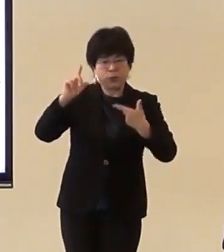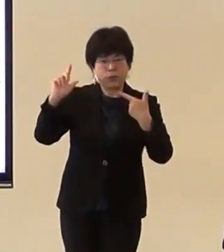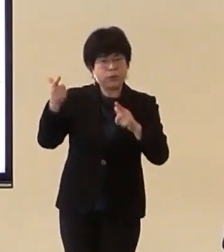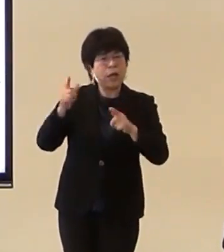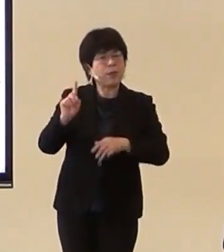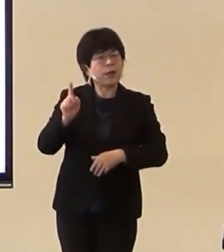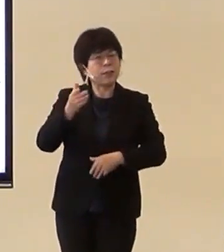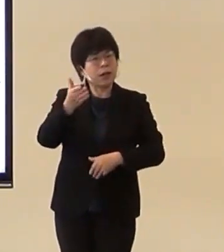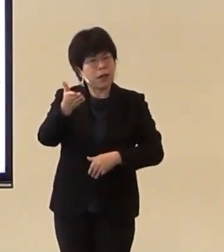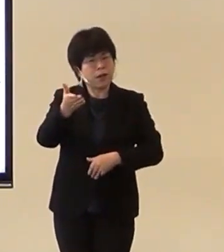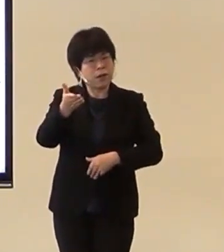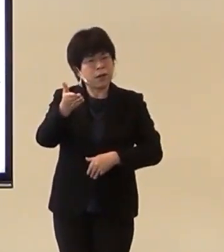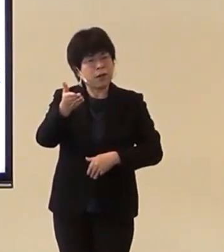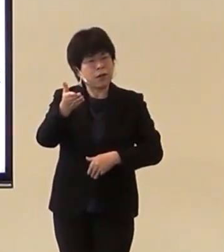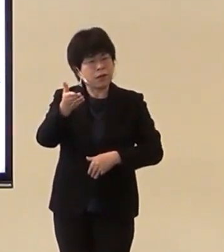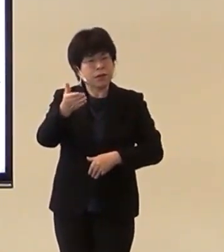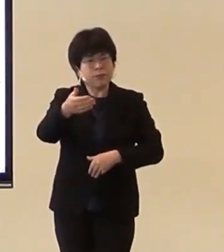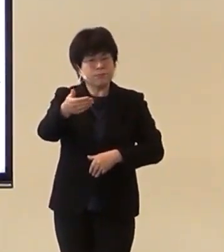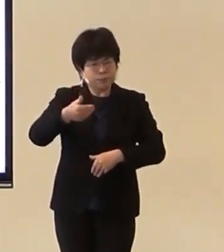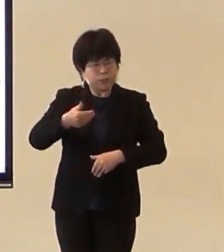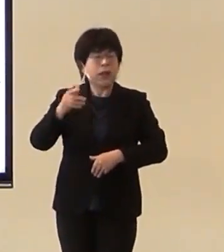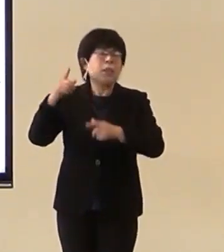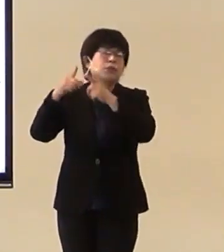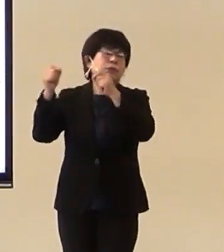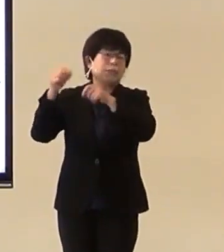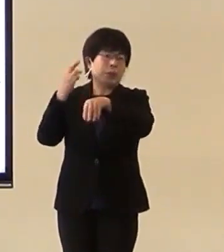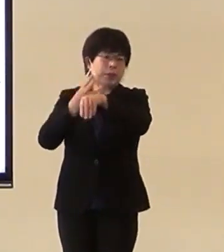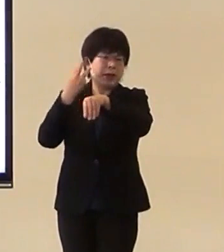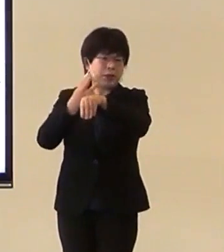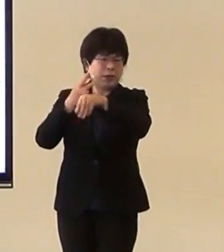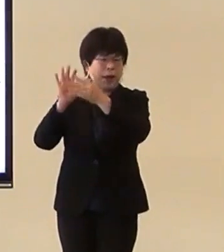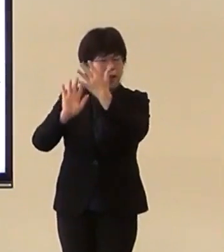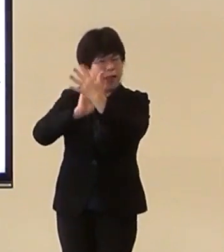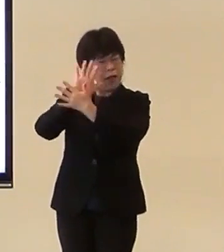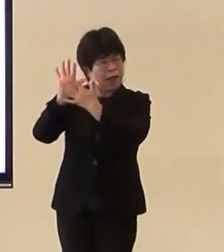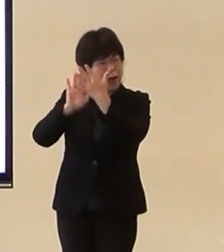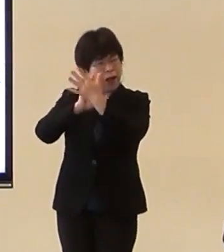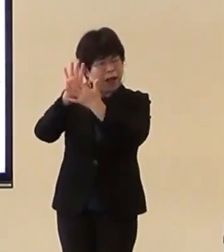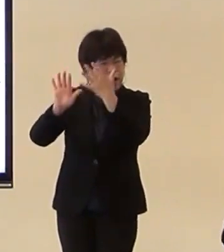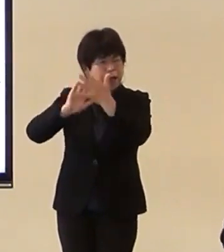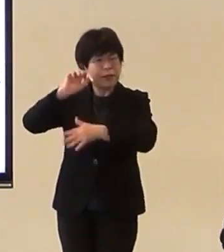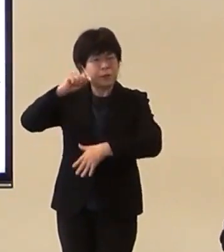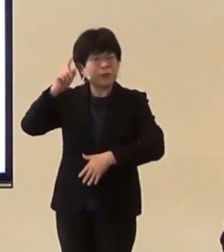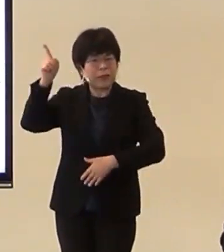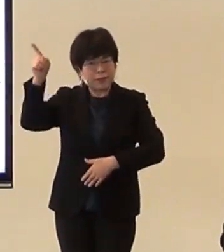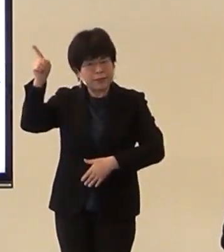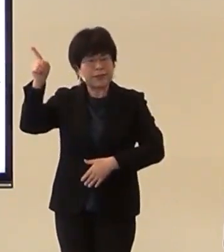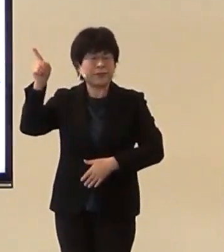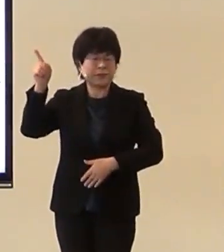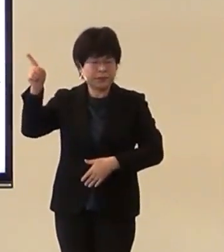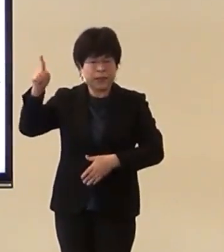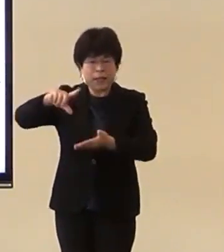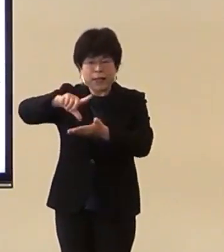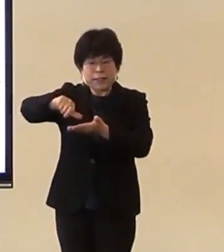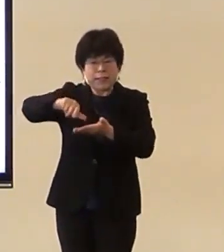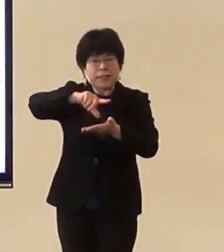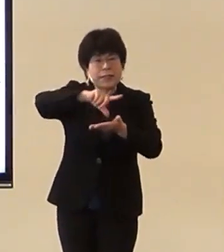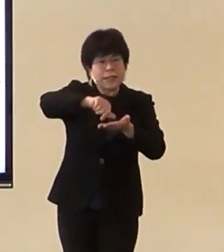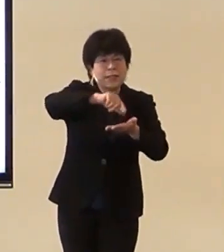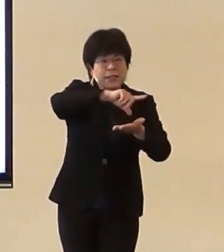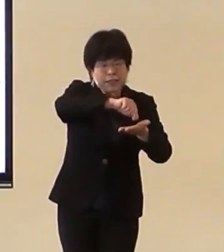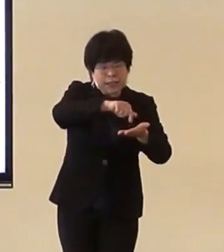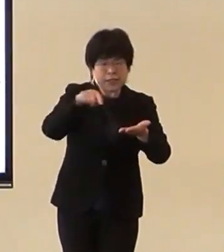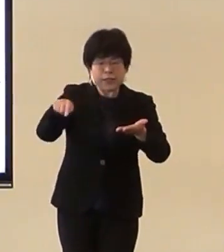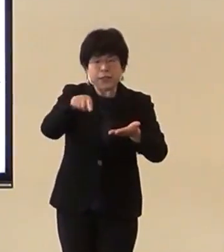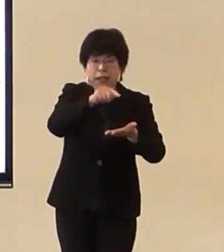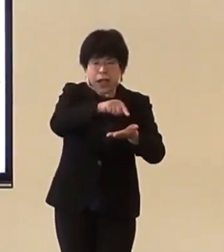して、国のマニュアルって分かりません。ものすごく分かりにくいです。そしてその地域地域でそれが分かりやすくこな